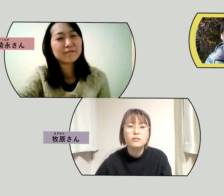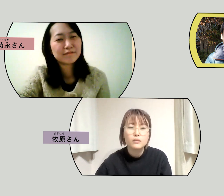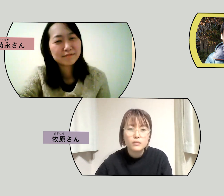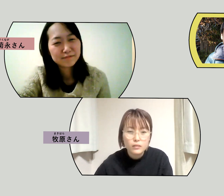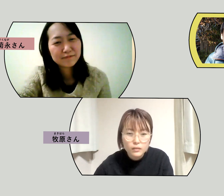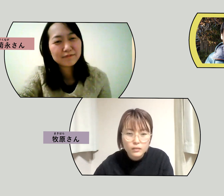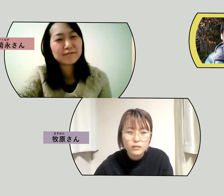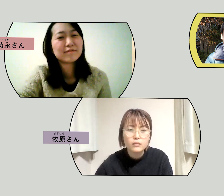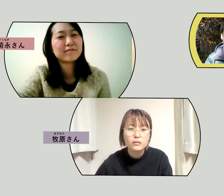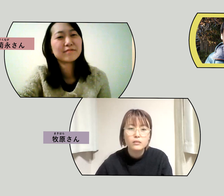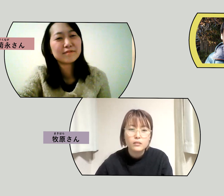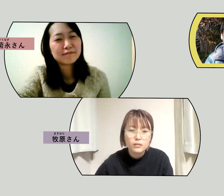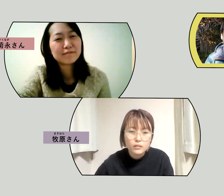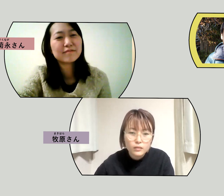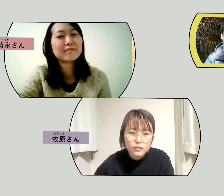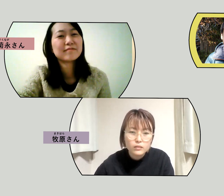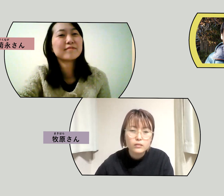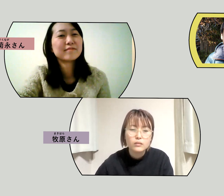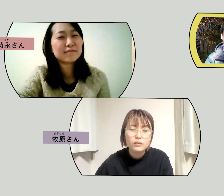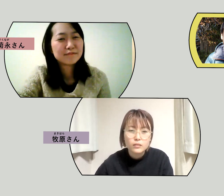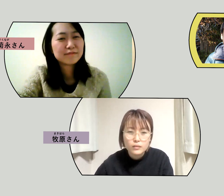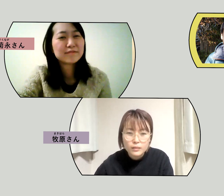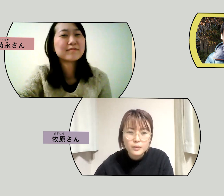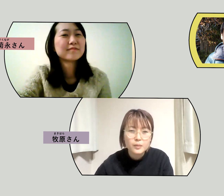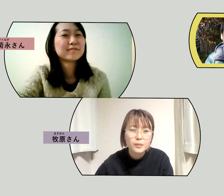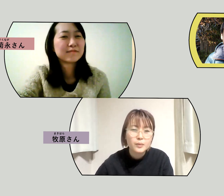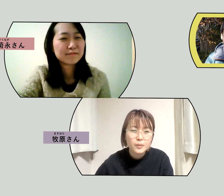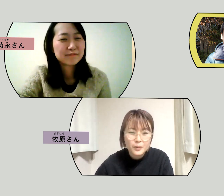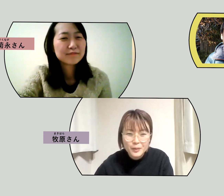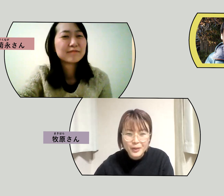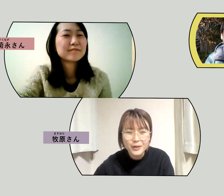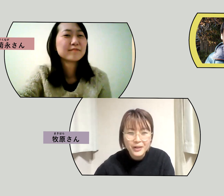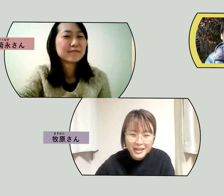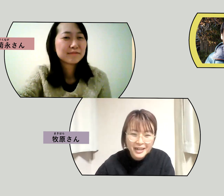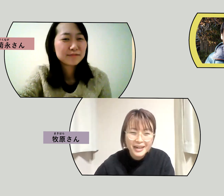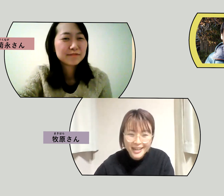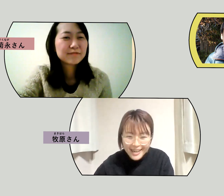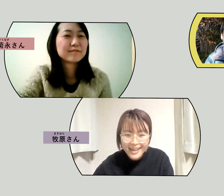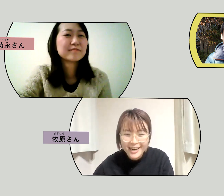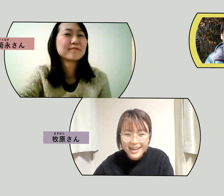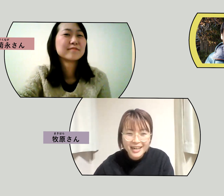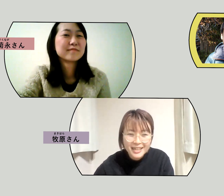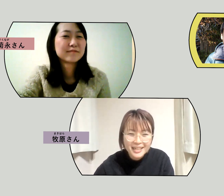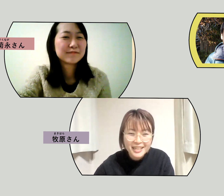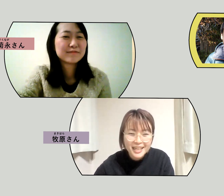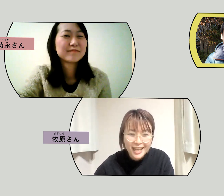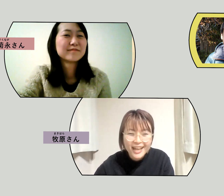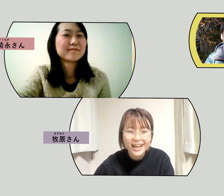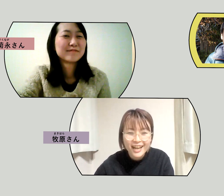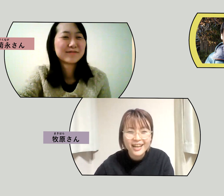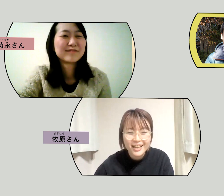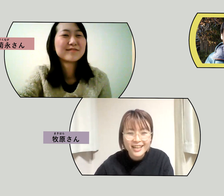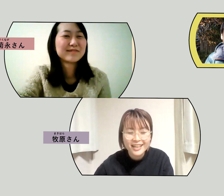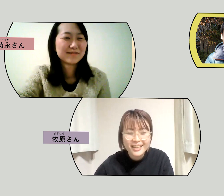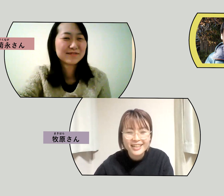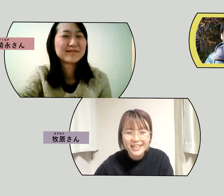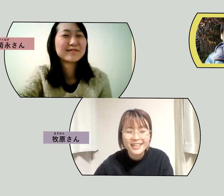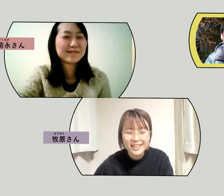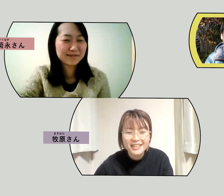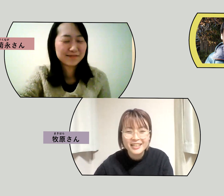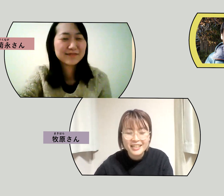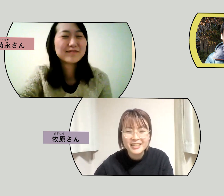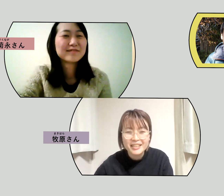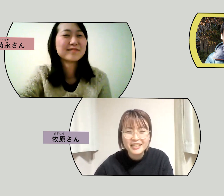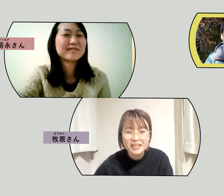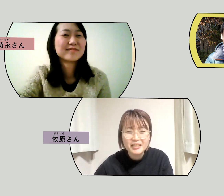起きるのがすごく怖いですねやっぱりあの見え目で見えるものがま